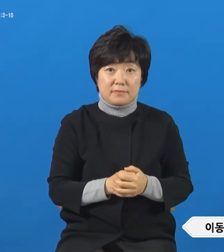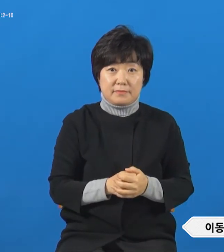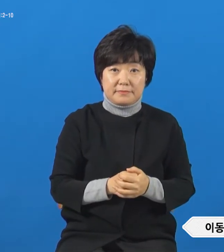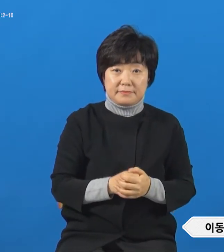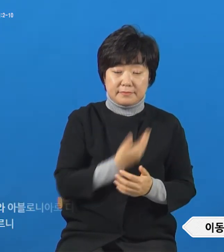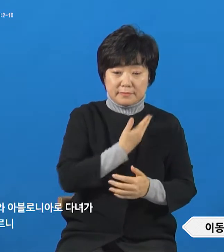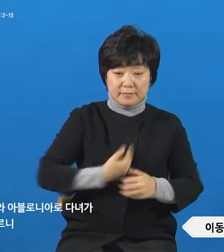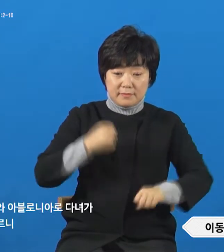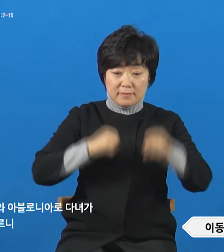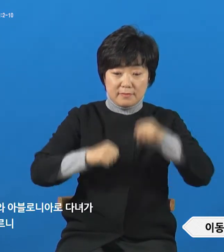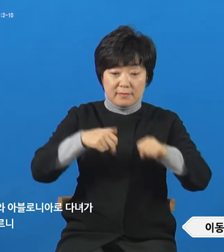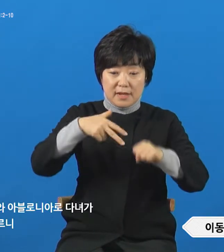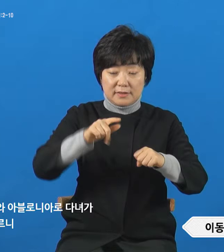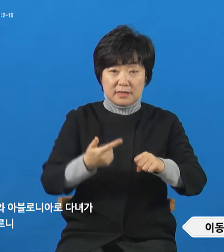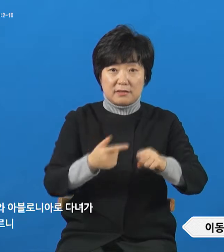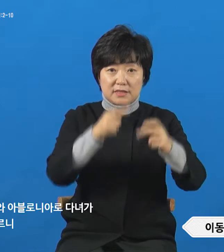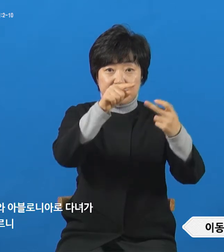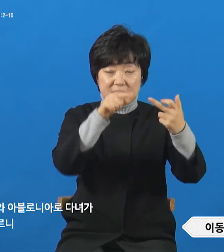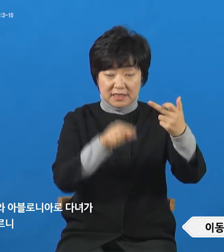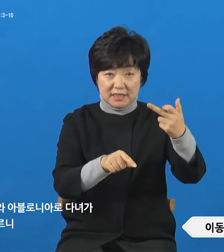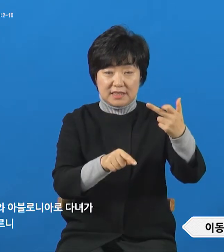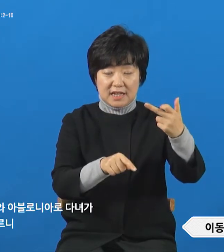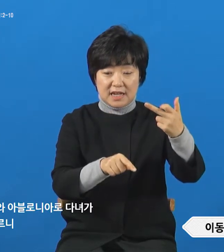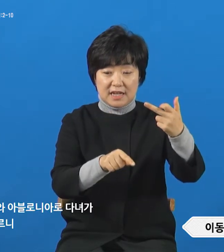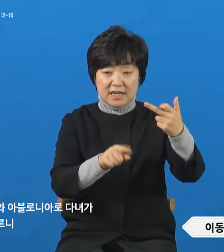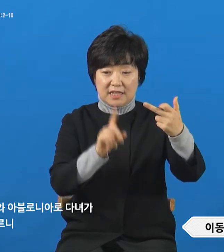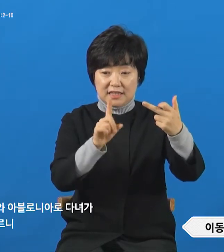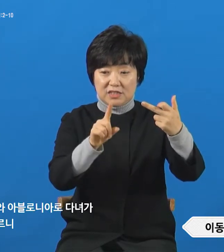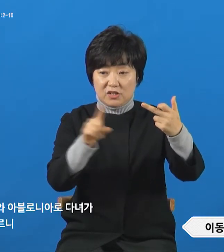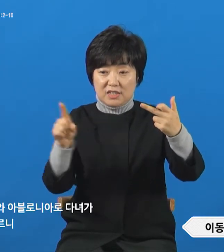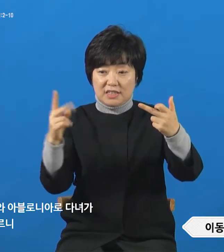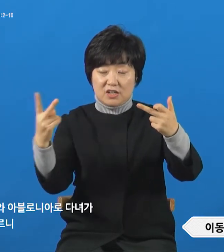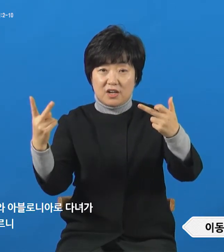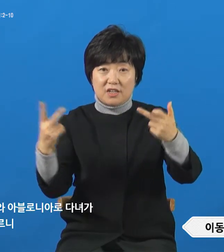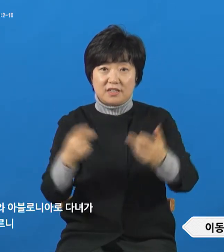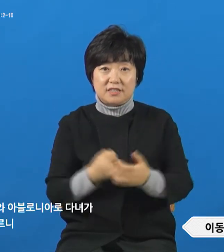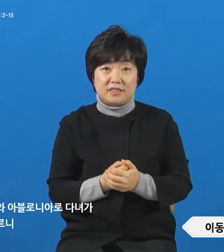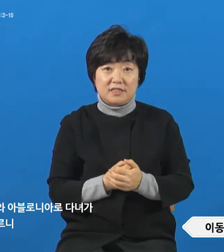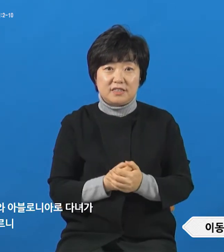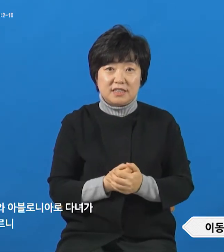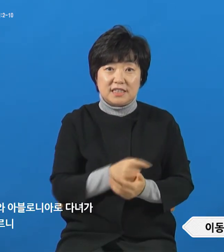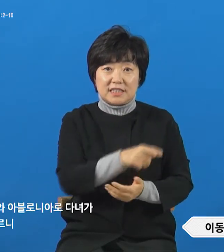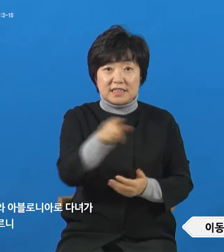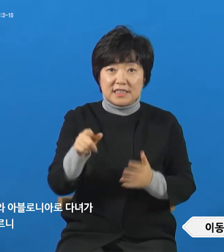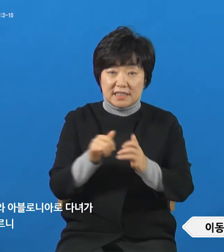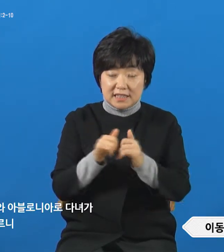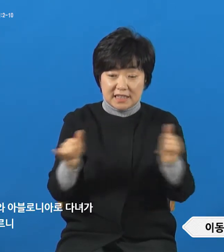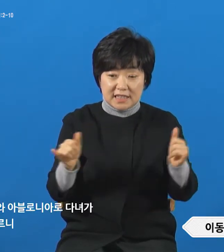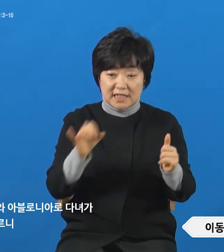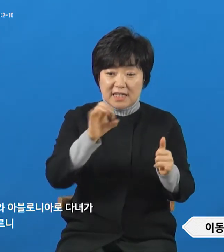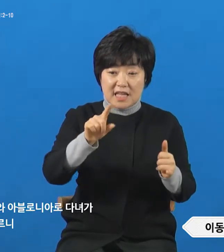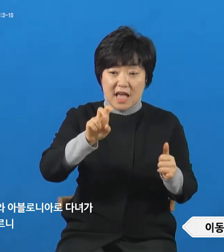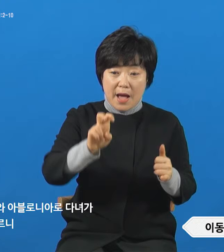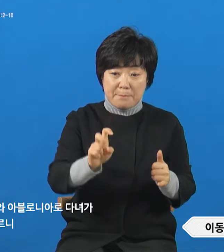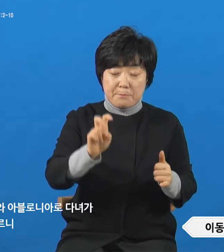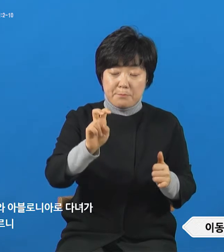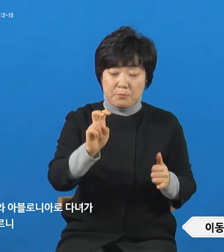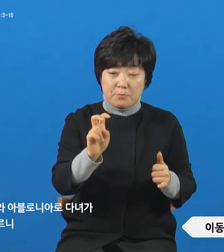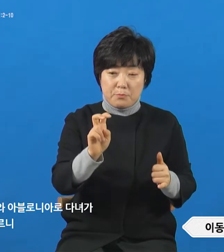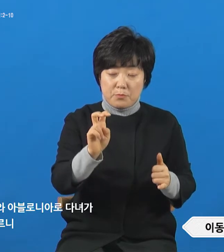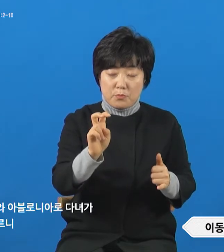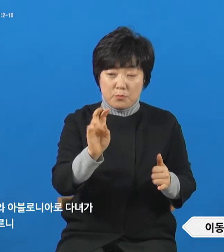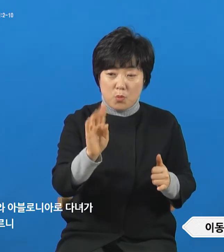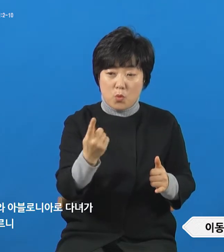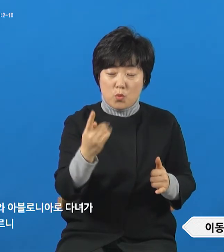2절을 같이 읽겠습니다. 같이 읽습니다. 사도행전 17장 1절 2절 시작. 그들이 암비볼리와 아볼로니아로